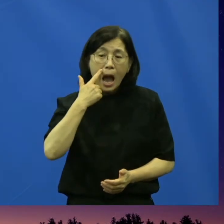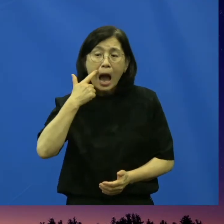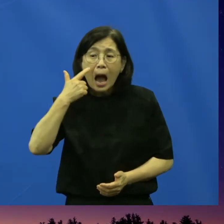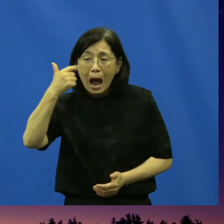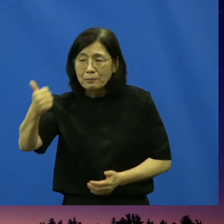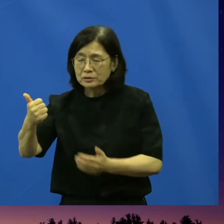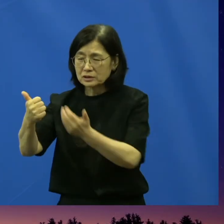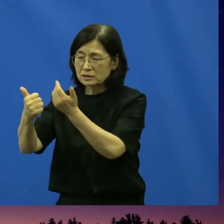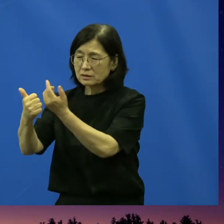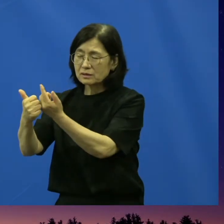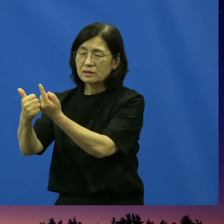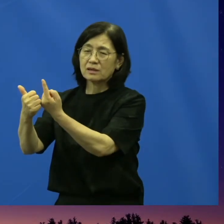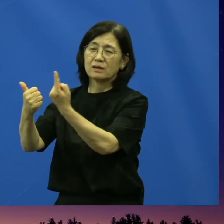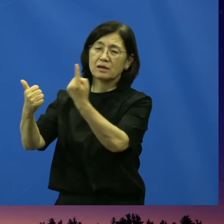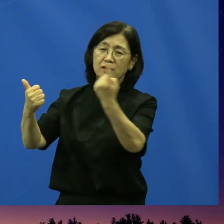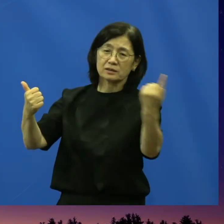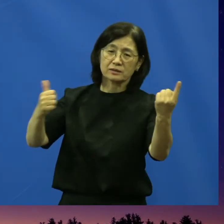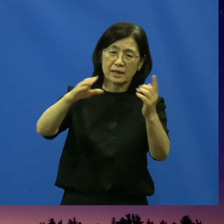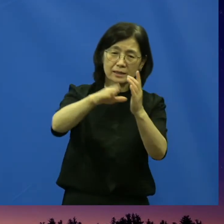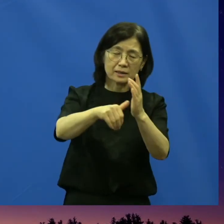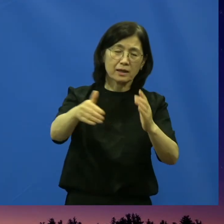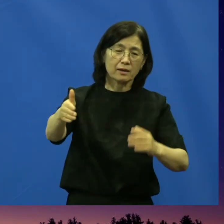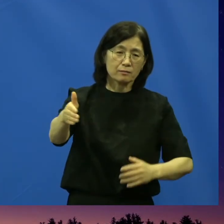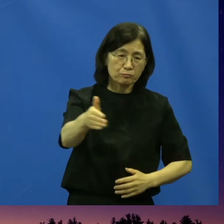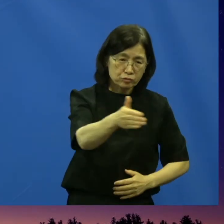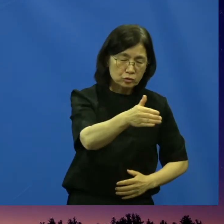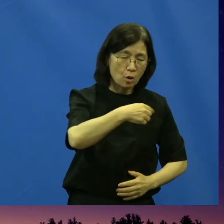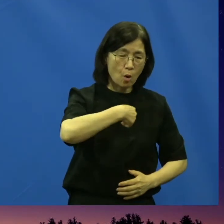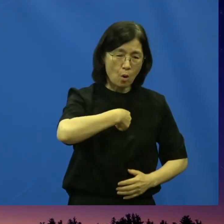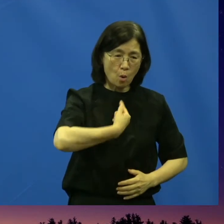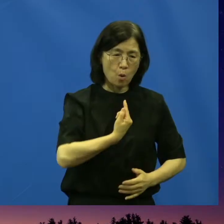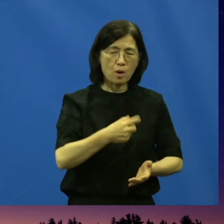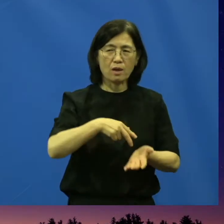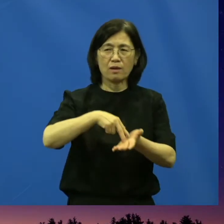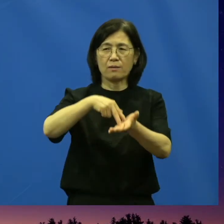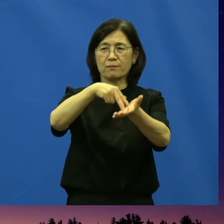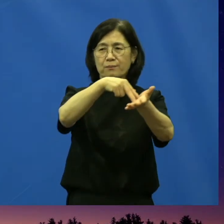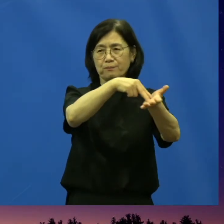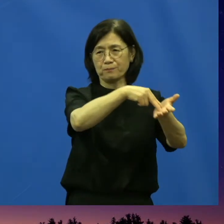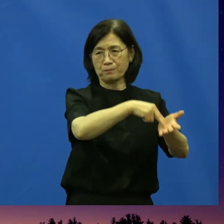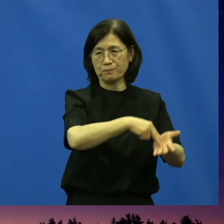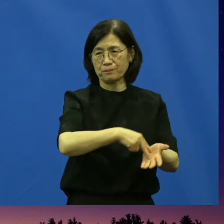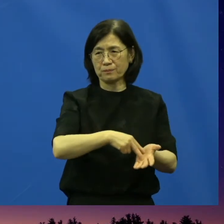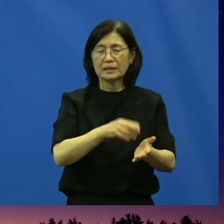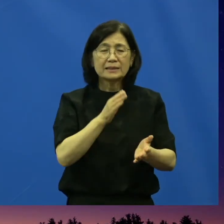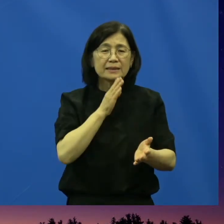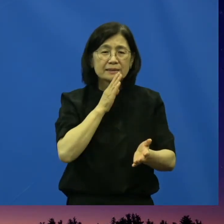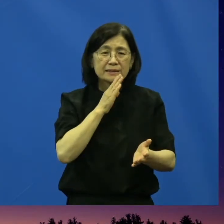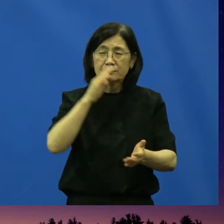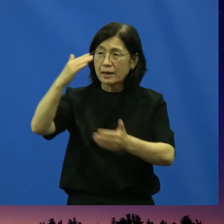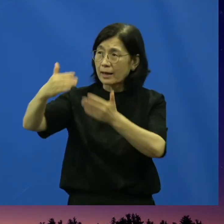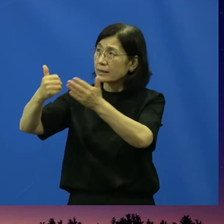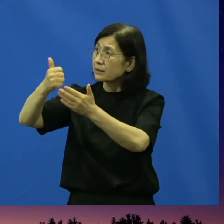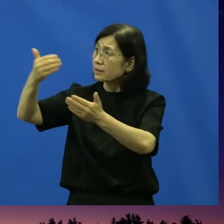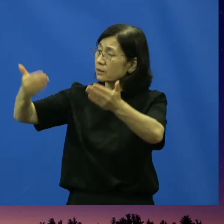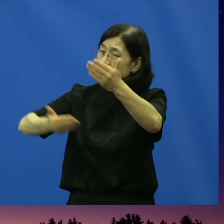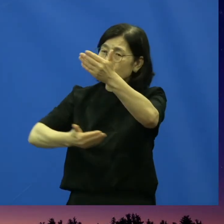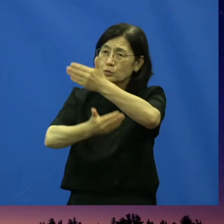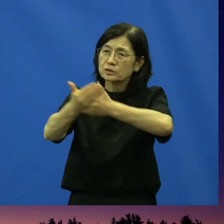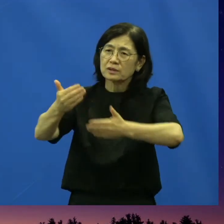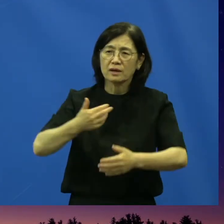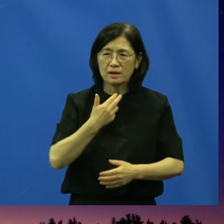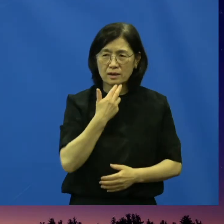떠난 그 순간부터 고립되어 있는 거잖아요. 외로움이. 참된 교제가 없어요. 참된 교제, 펠로십이 없는